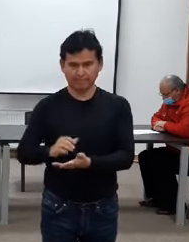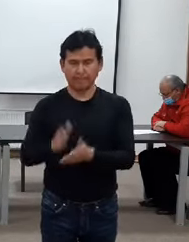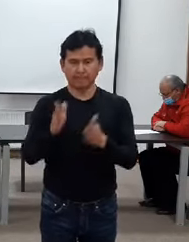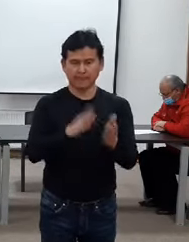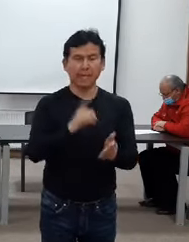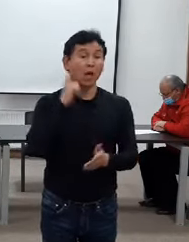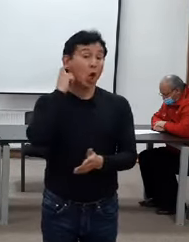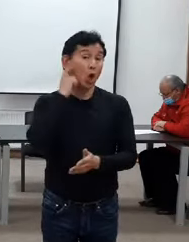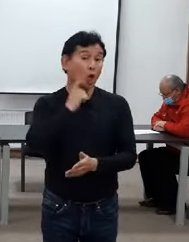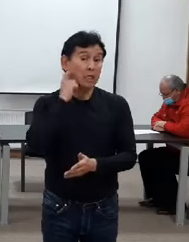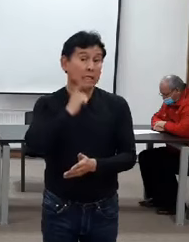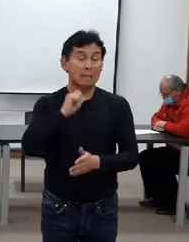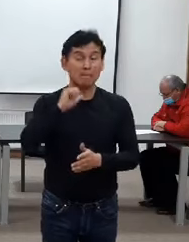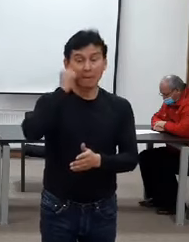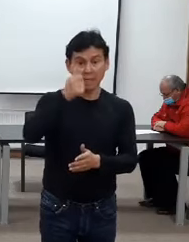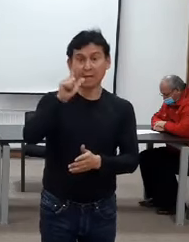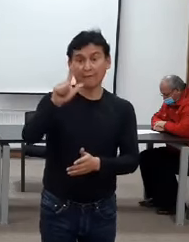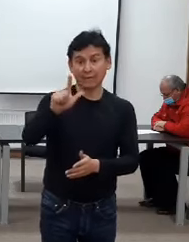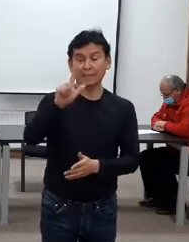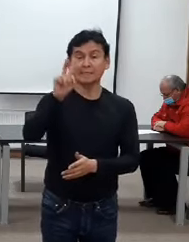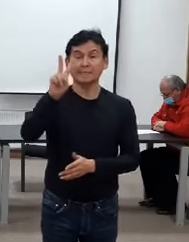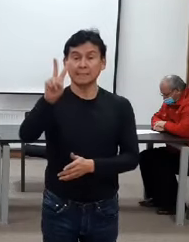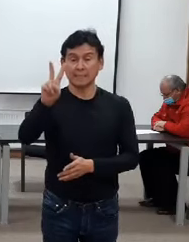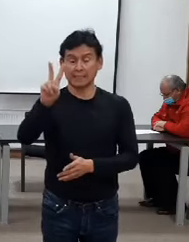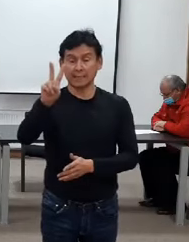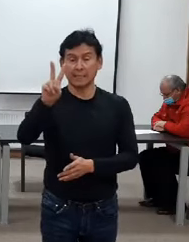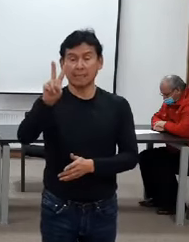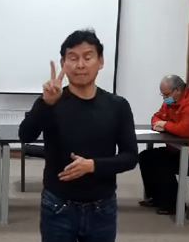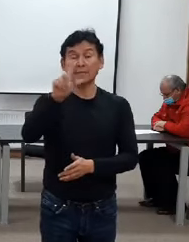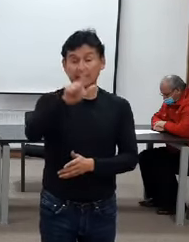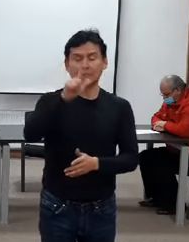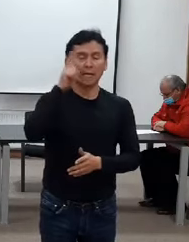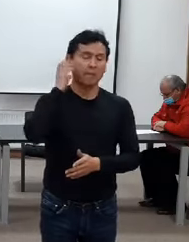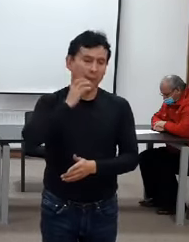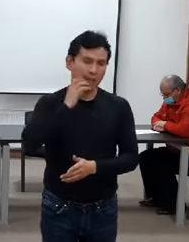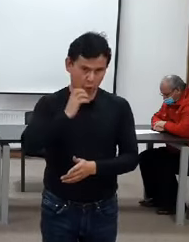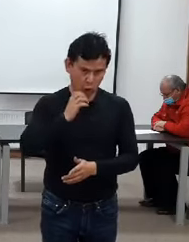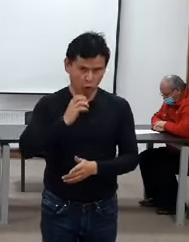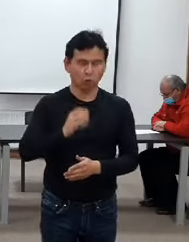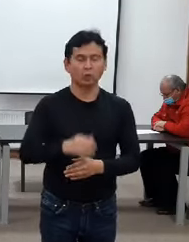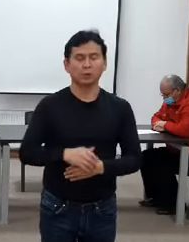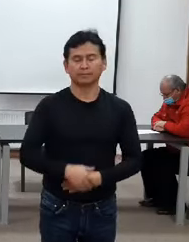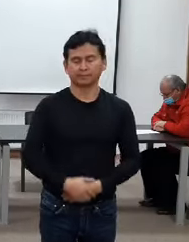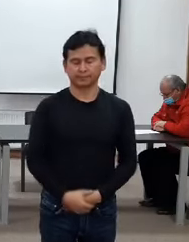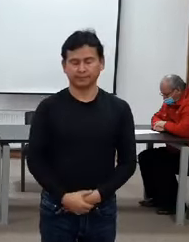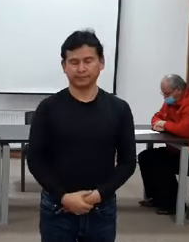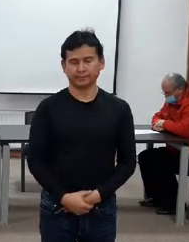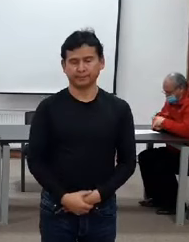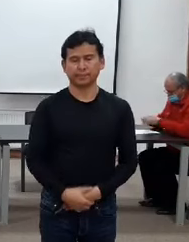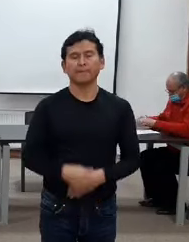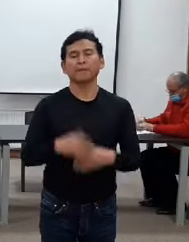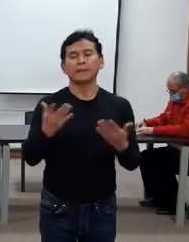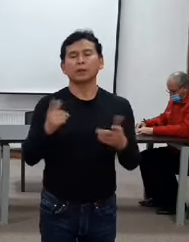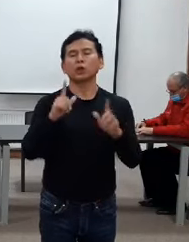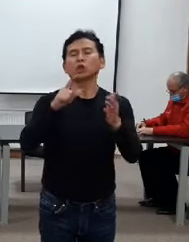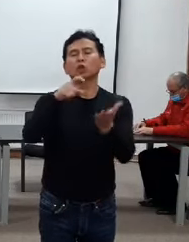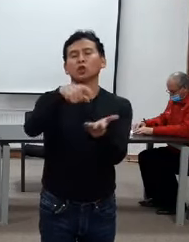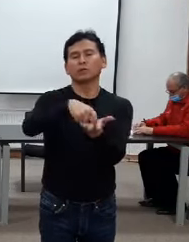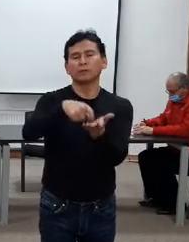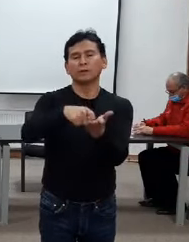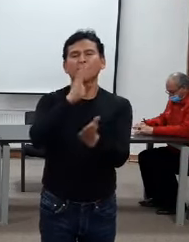mañana miércoles 27 de mayo entre las 9 de la mañana y la 1 de la tarde, y luego entre las 14:30 y las 17 horas en dependencias de